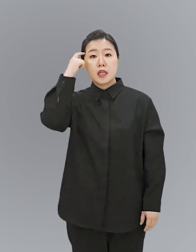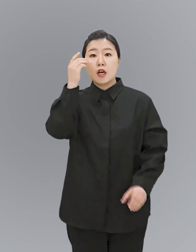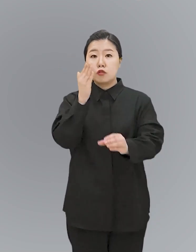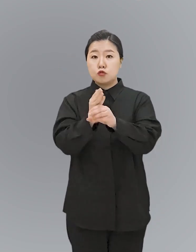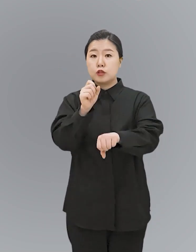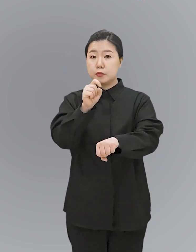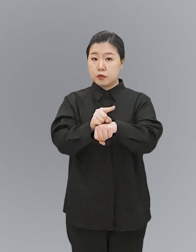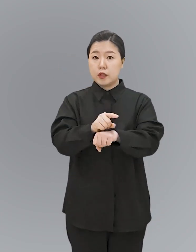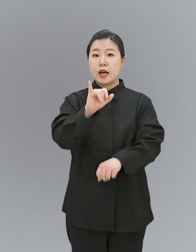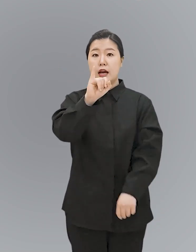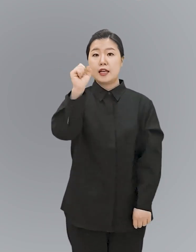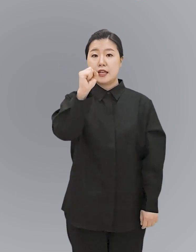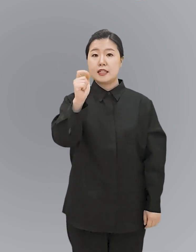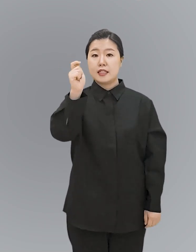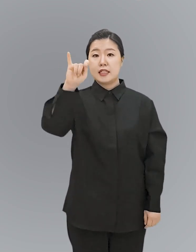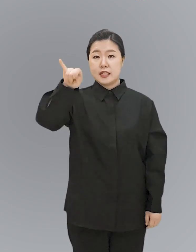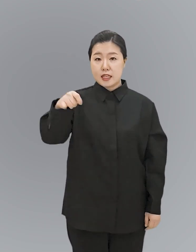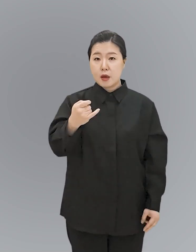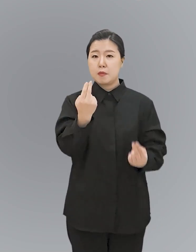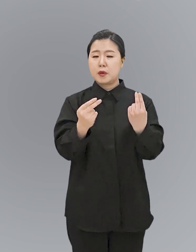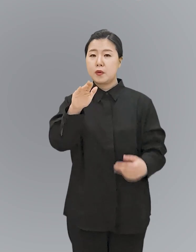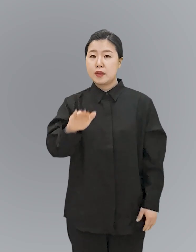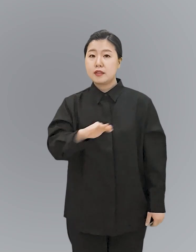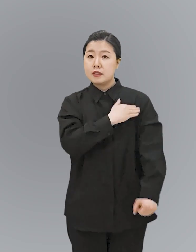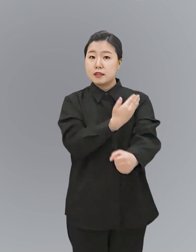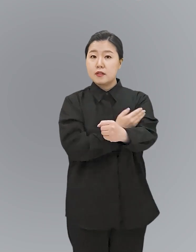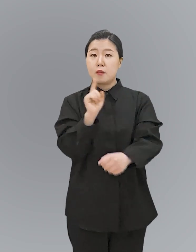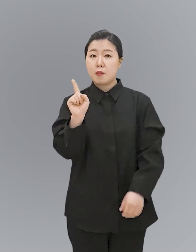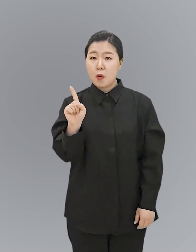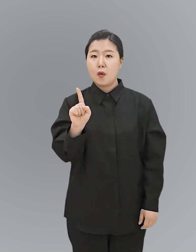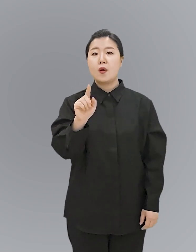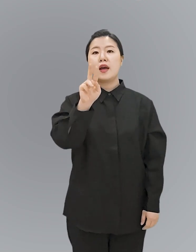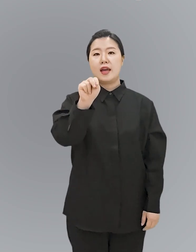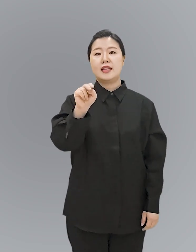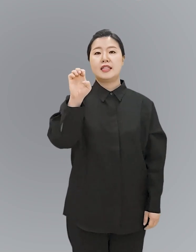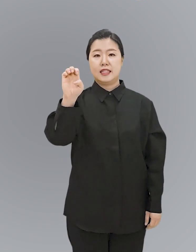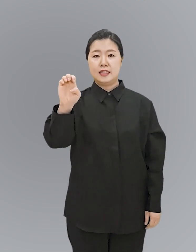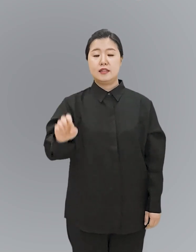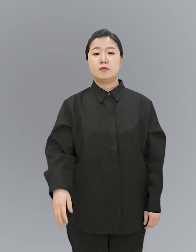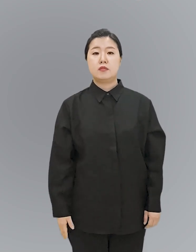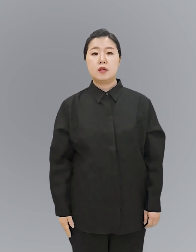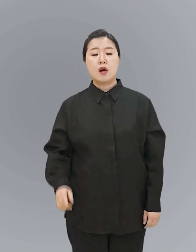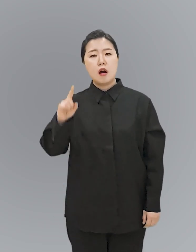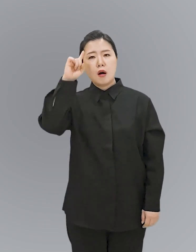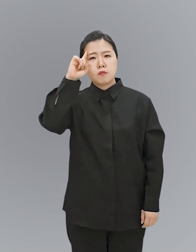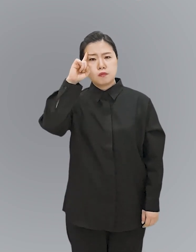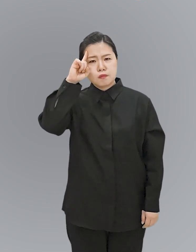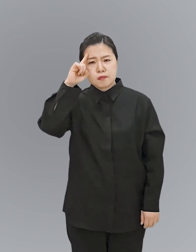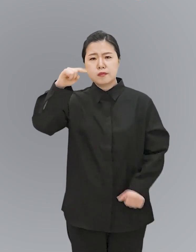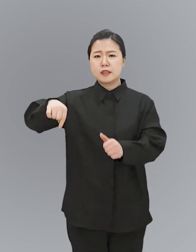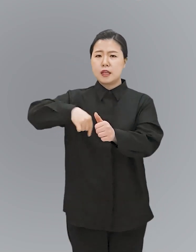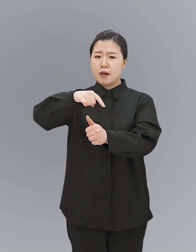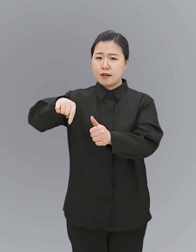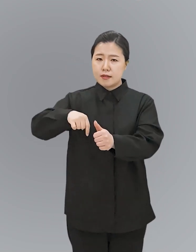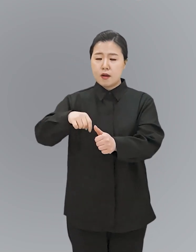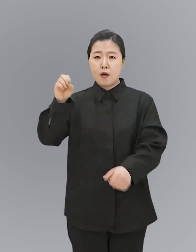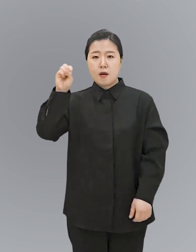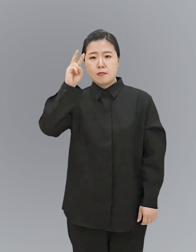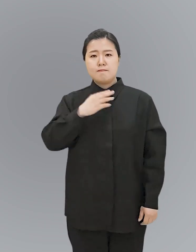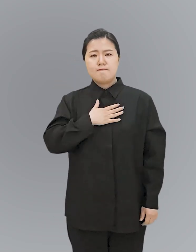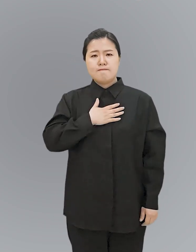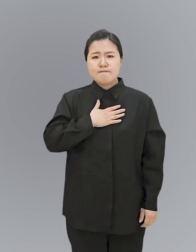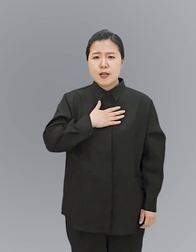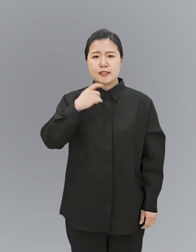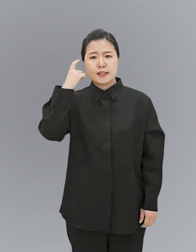이성적인 ISTJ의 열등 기능은 N이 외향적 직관이에요. 스트레스 상황에서 ISTJ는